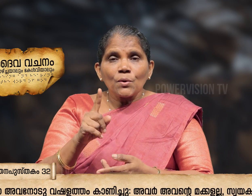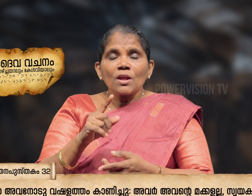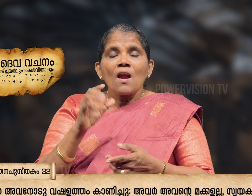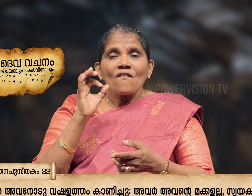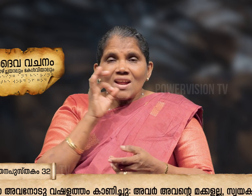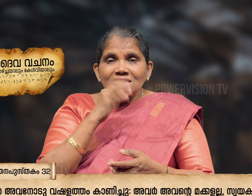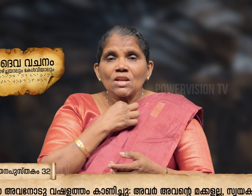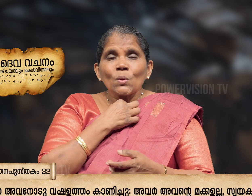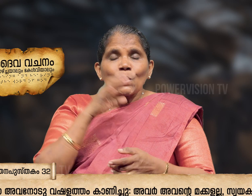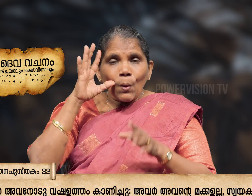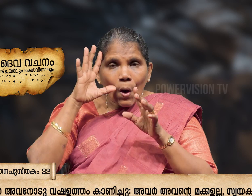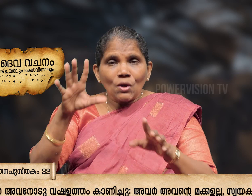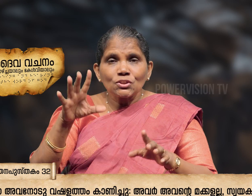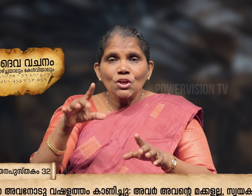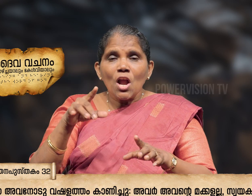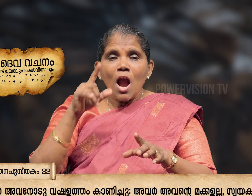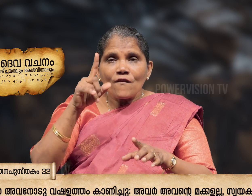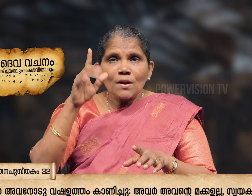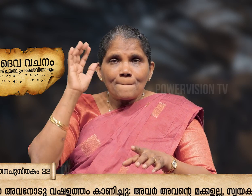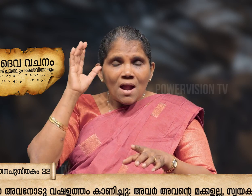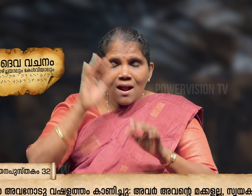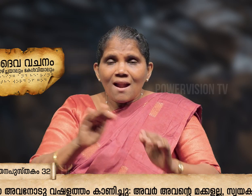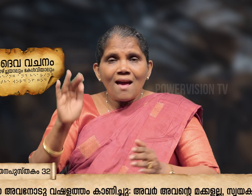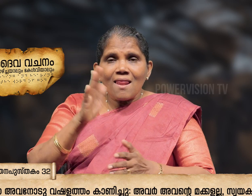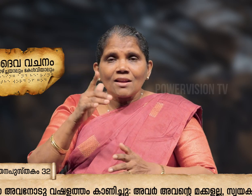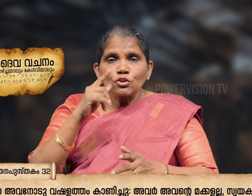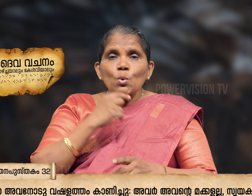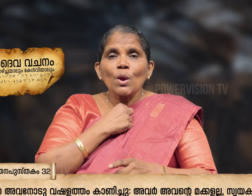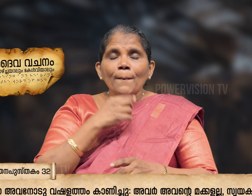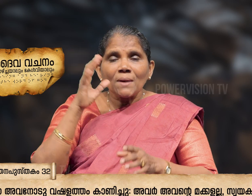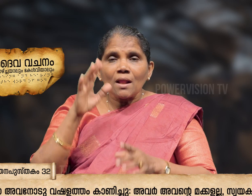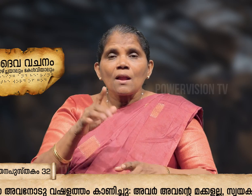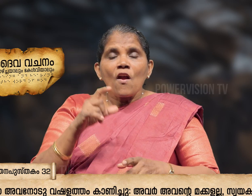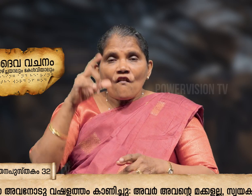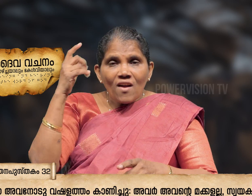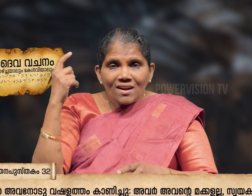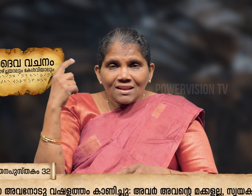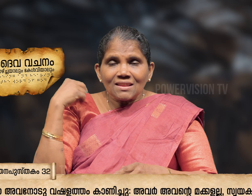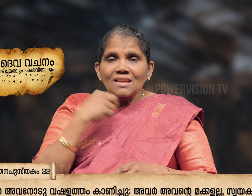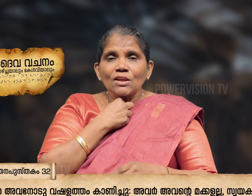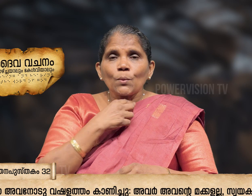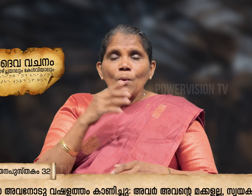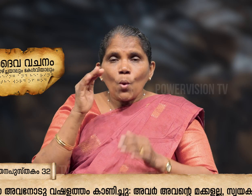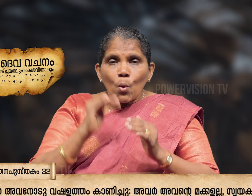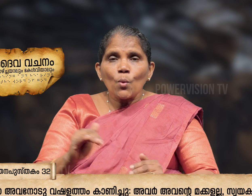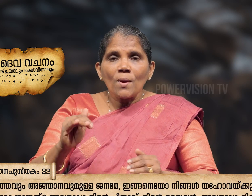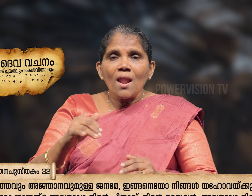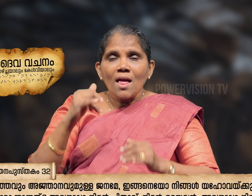അവനോട് വഷളത്വം കാണിച്ചു. അവർ അവന്റെ മക്കളല്ല, സ്വയകളങ്കമത്രേ. വക്രതയും കോട്ടവുമുള്ള തലമുറ,